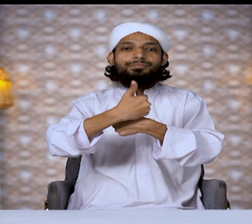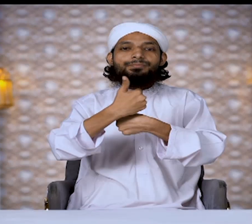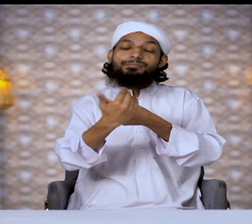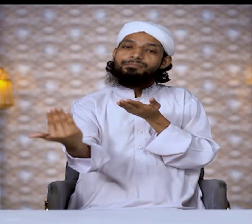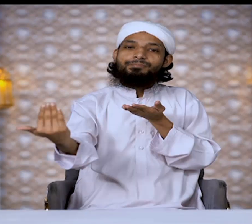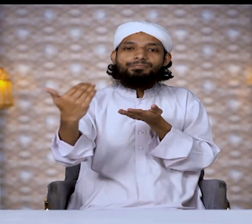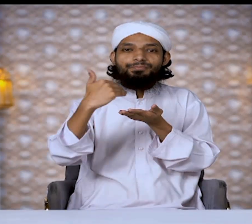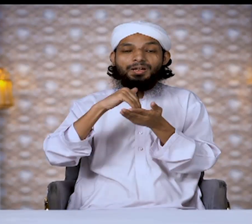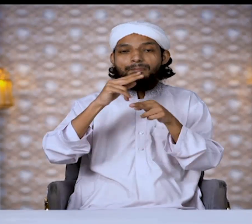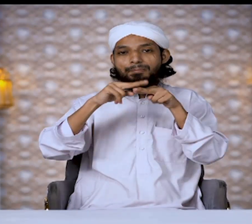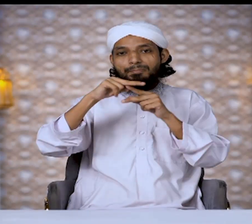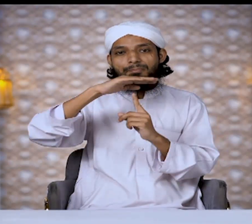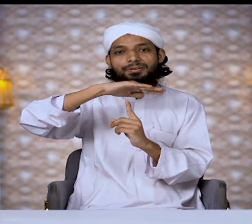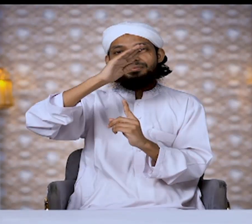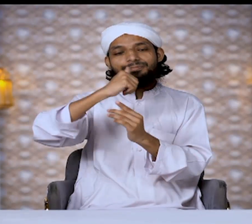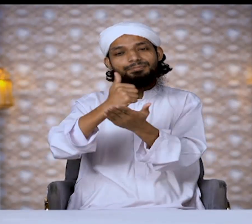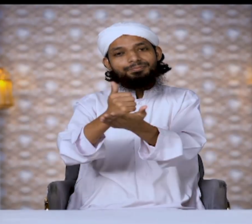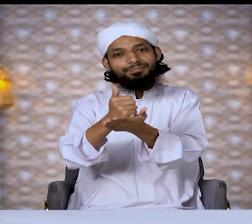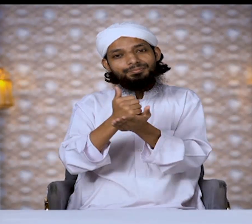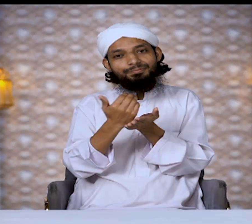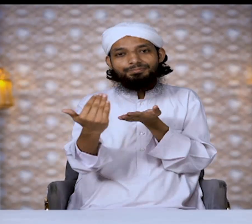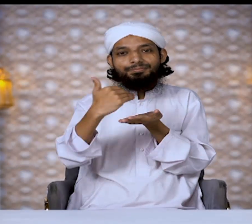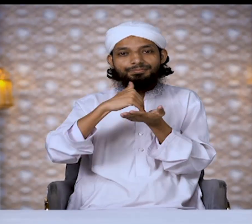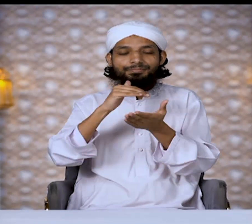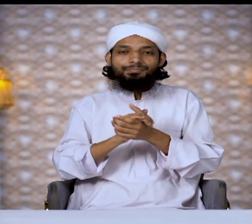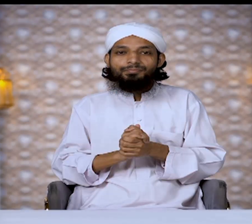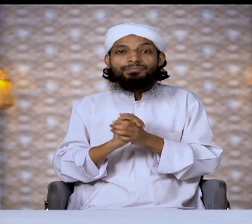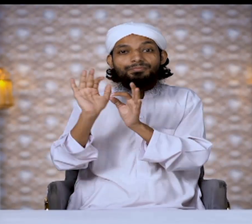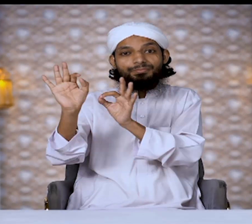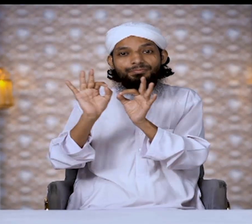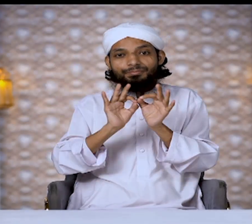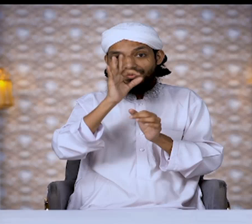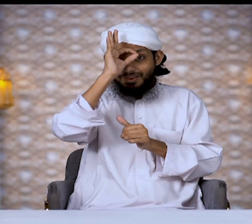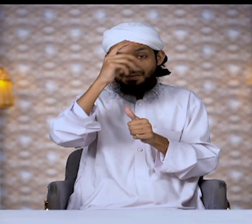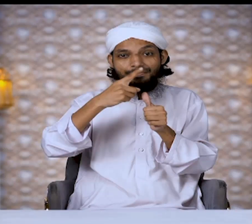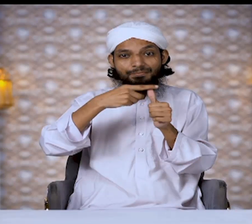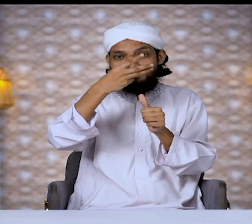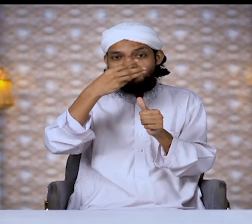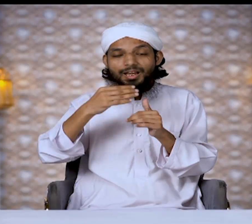رحمۃ اللہ علیہ کے فیض سے برکتیں لوٹنے کے لیے حاضر ہوتے رہے۔ اس طرح آپ رحمۃ اللہ علیہ کی ذات